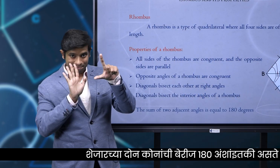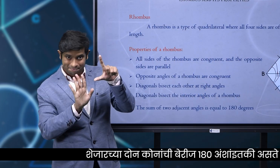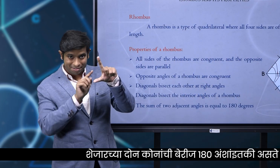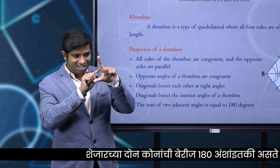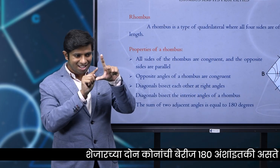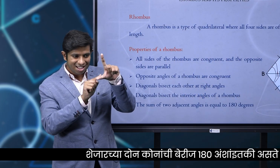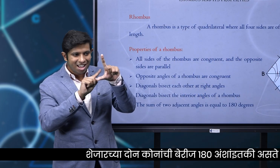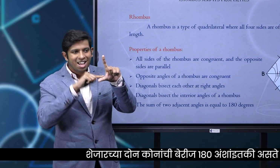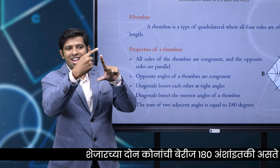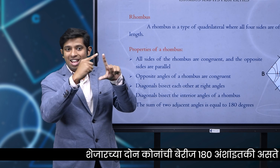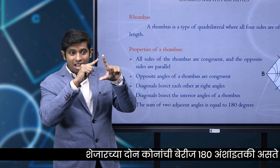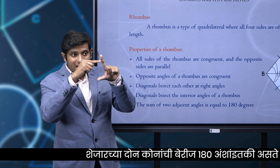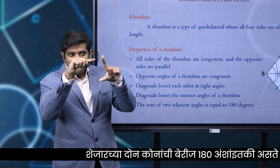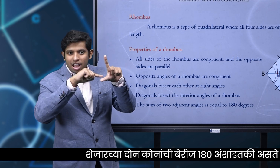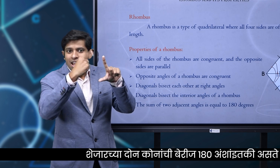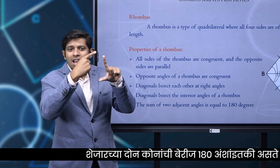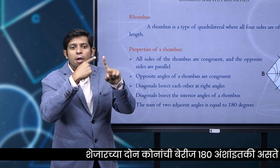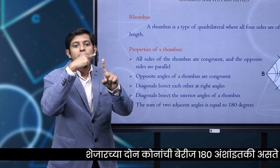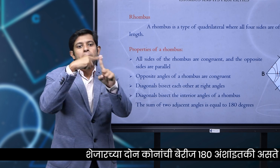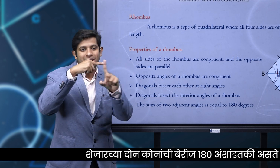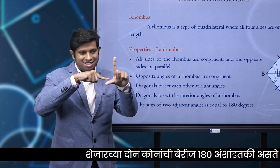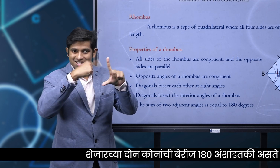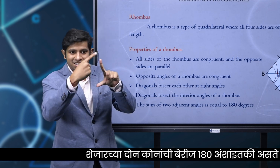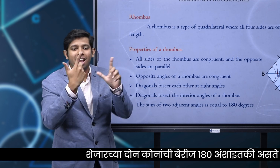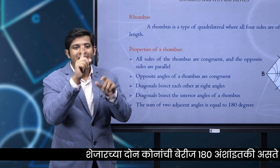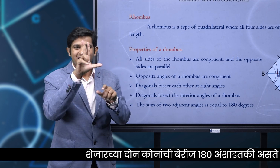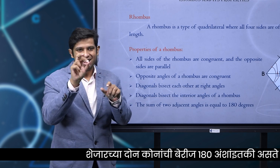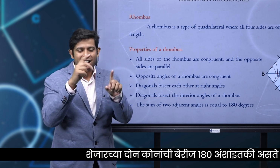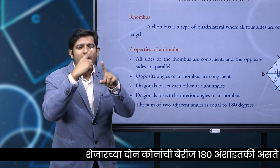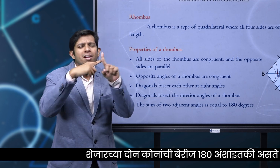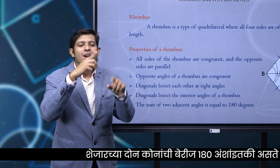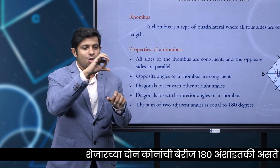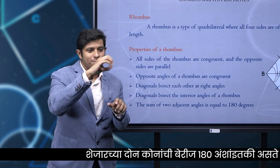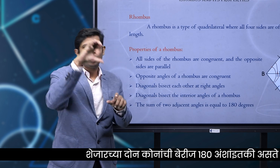शेजारच्या 2 कोनांची बेरीज 180 अंशा इतकी असते.